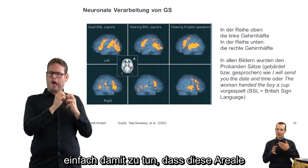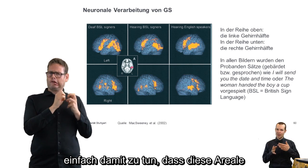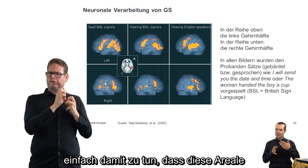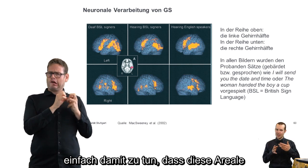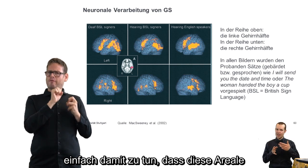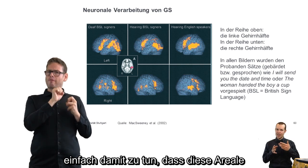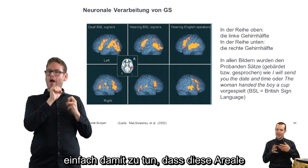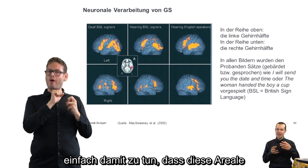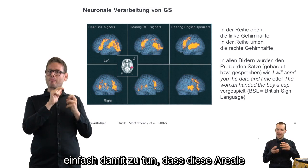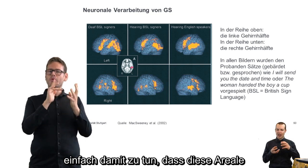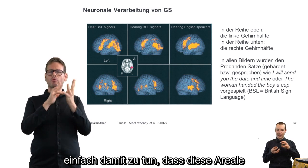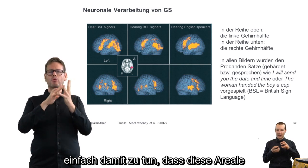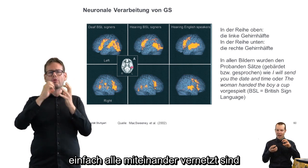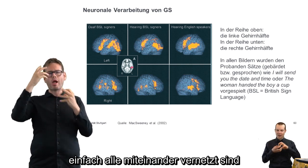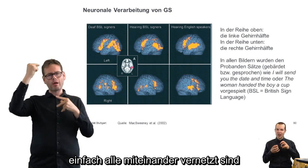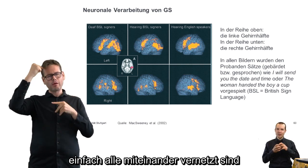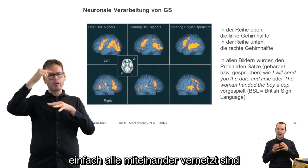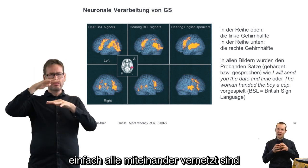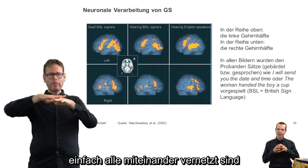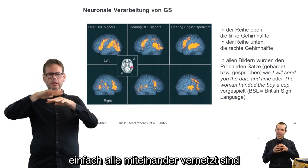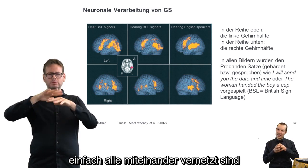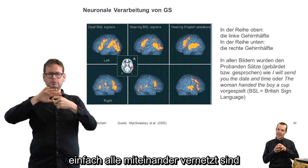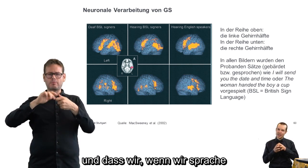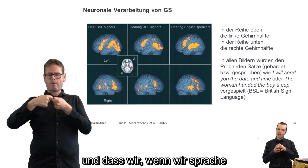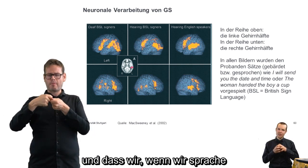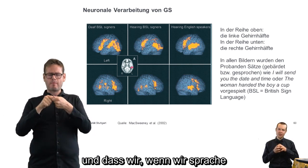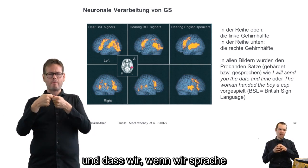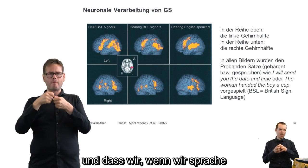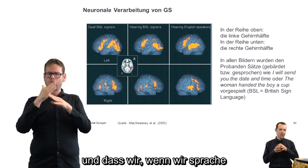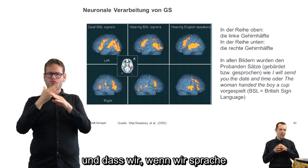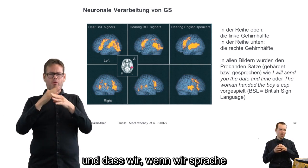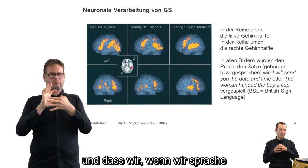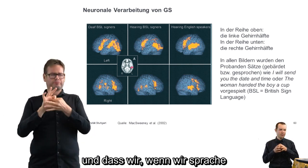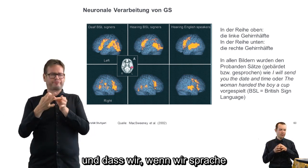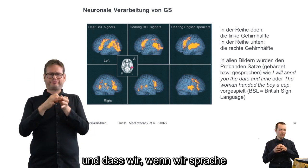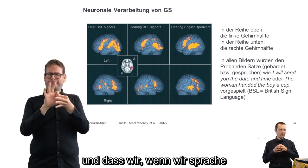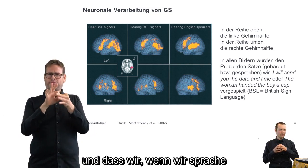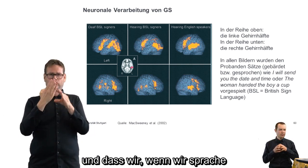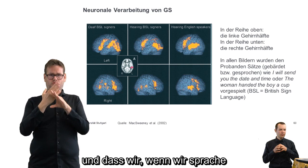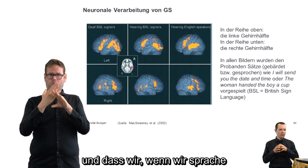tun dass diese Areale einfach alle miteinander vernetzt sind und dass